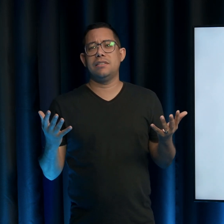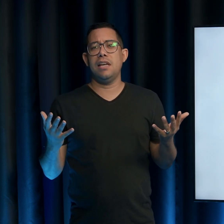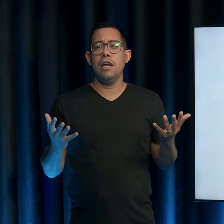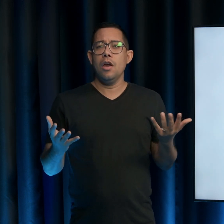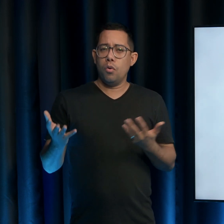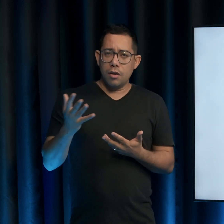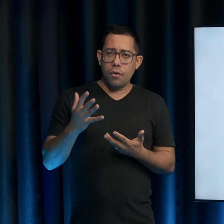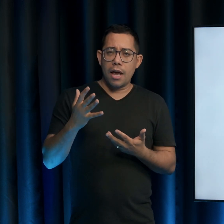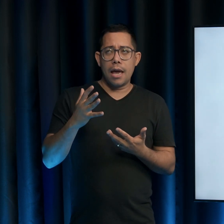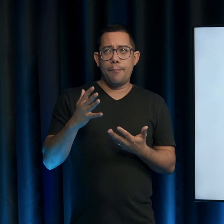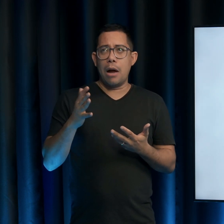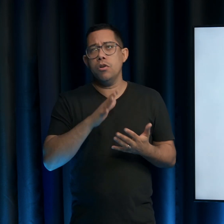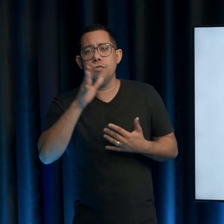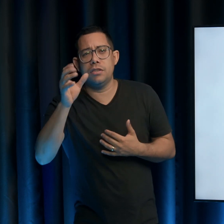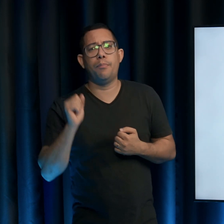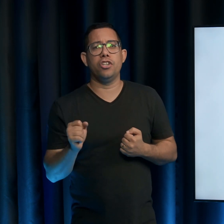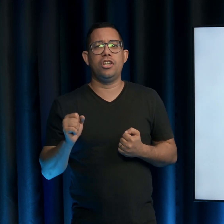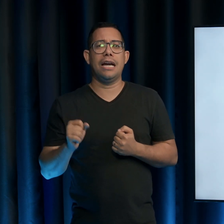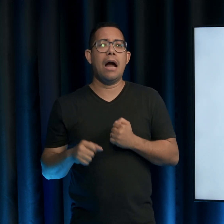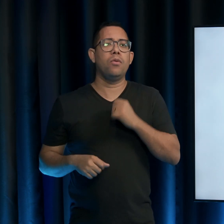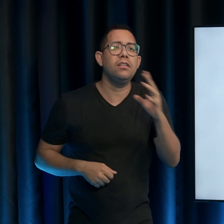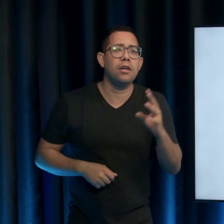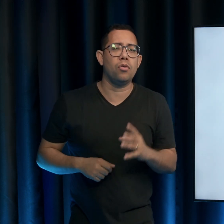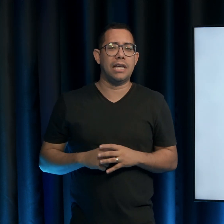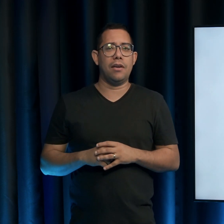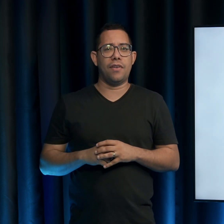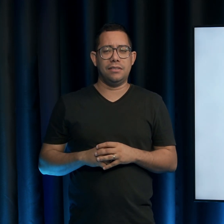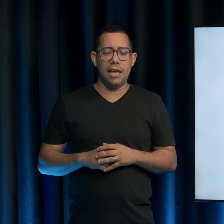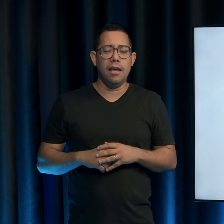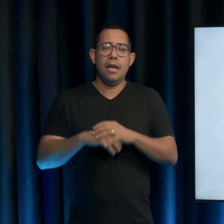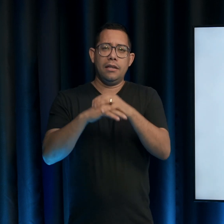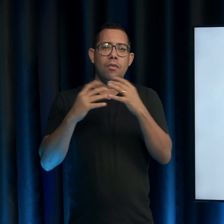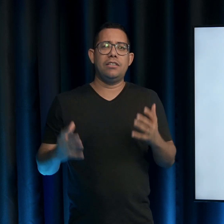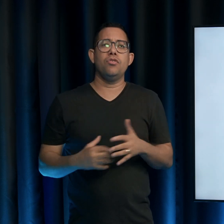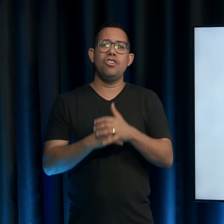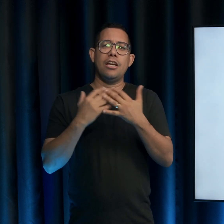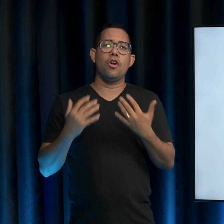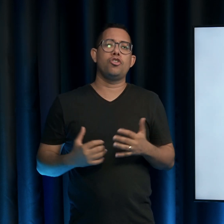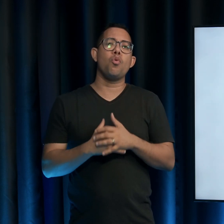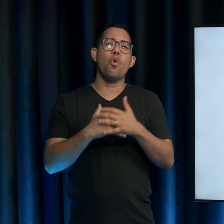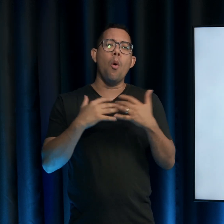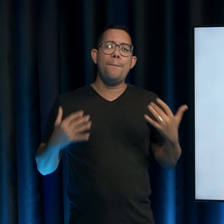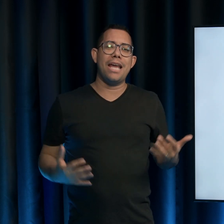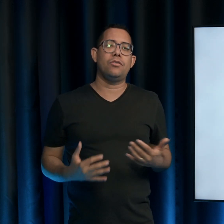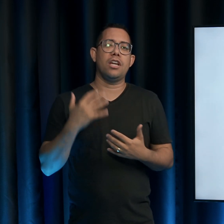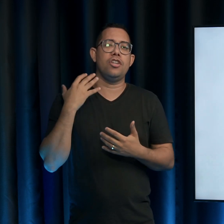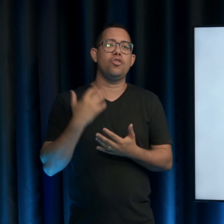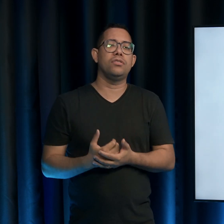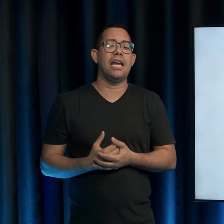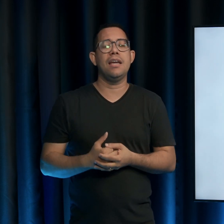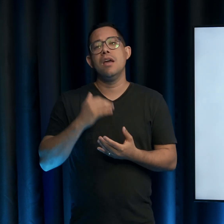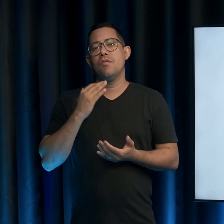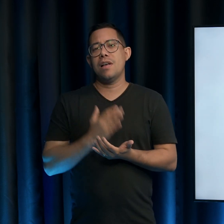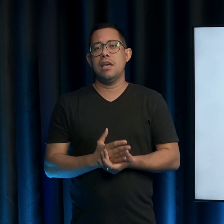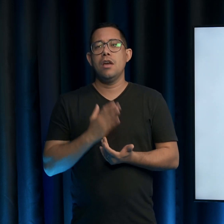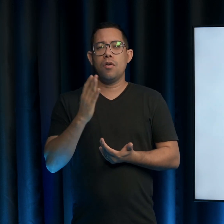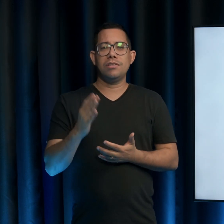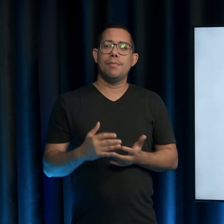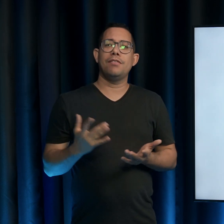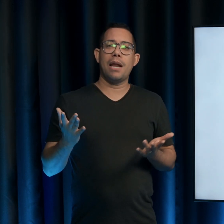fazer, para onde você pode chegar, o que você consegue fazer. Então vai ser um diagnóstico completo que a gente consegue fazer com você. Mas para isso